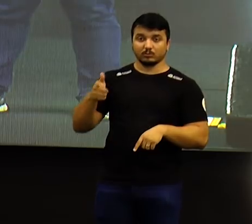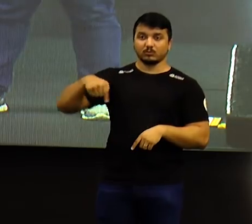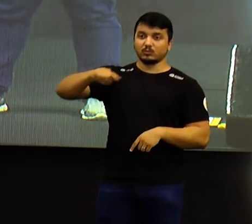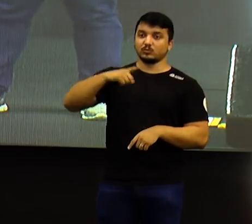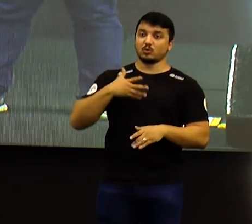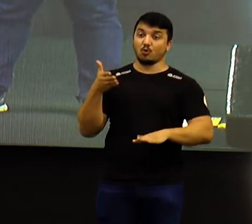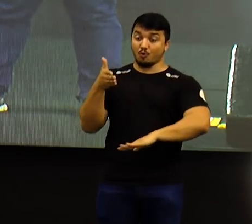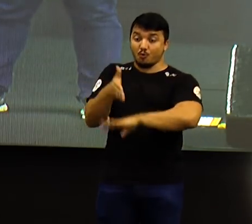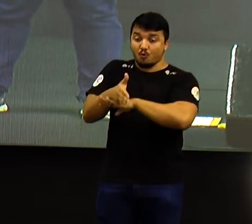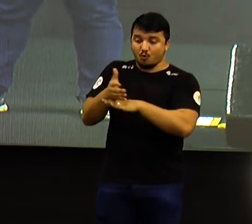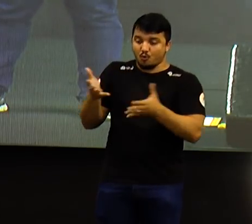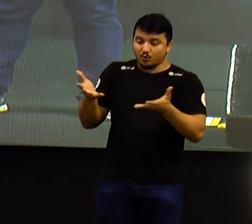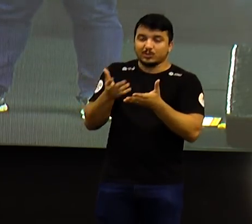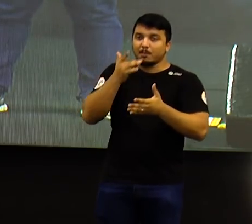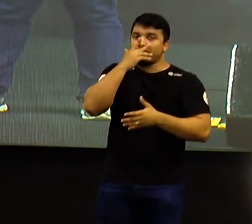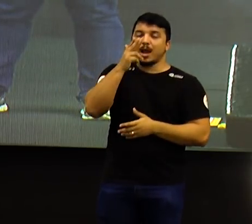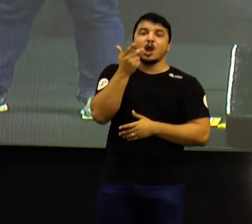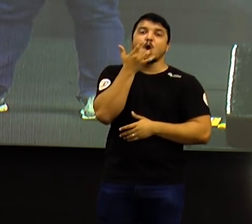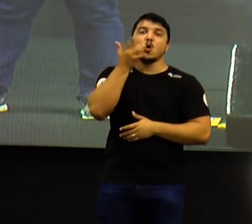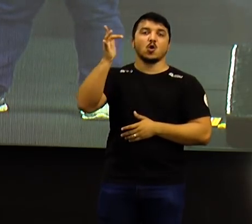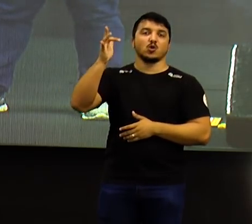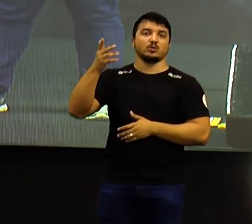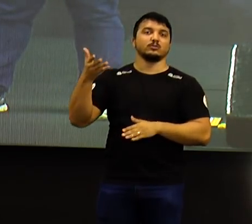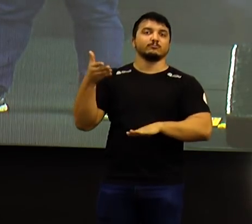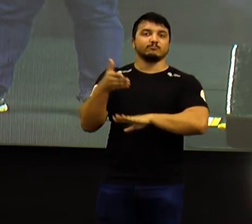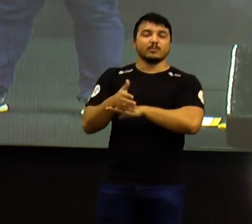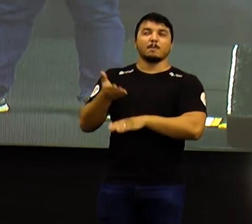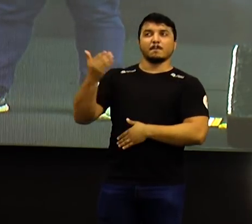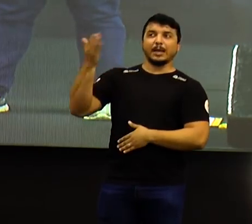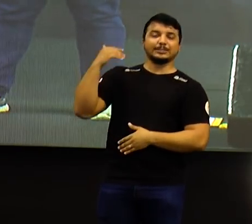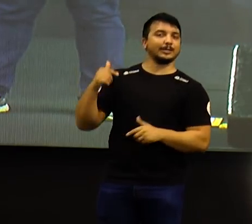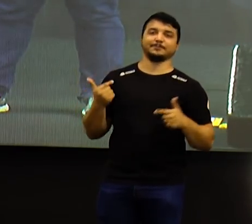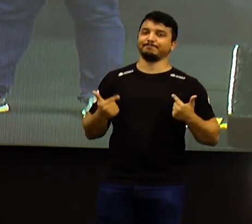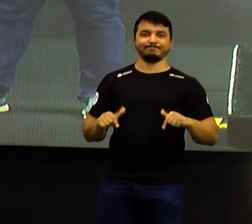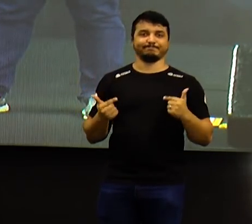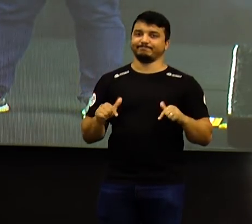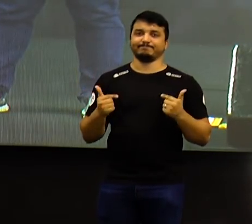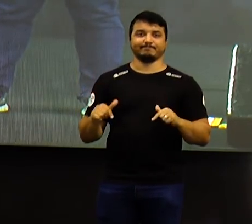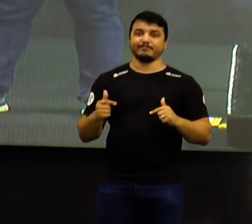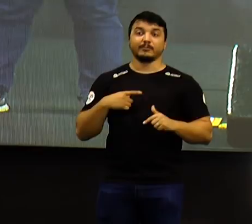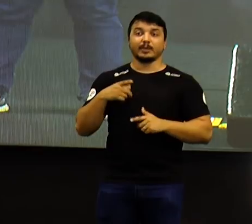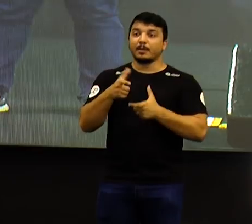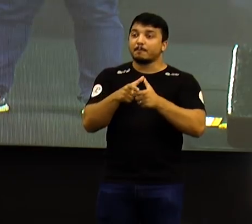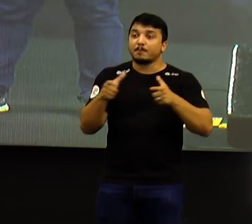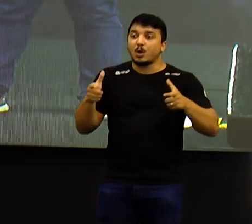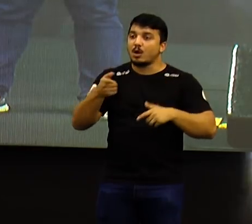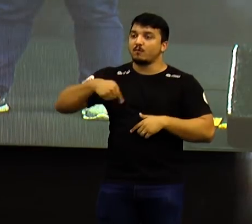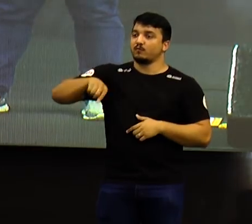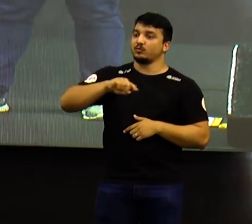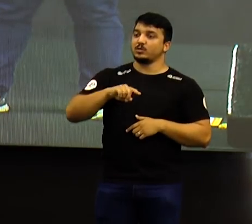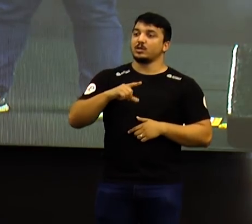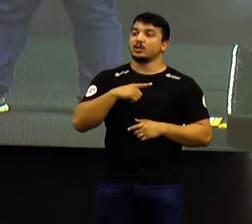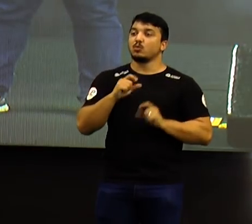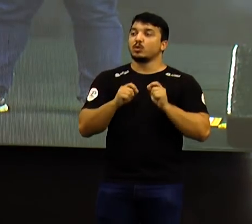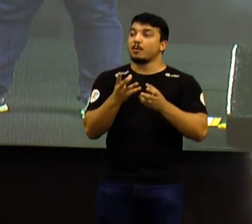estão tendo de ouro na mão, coisa que no meu tempo nós não tínhamos. Muitos de vocês